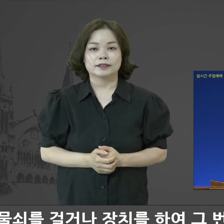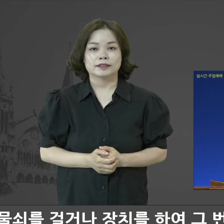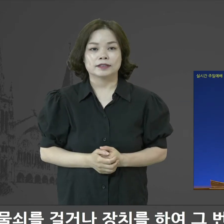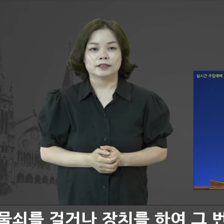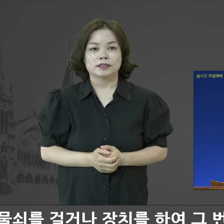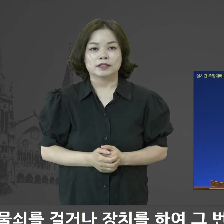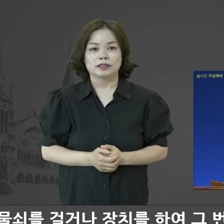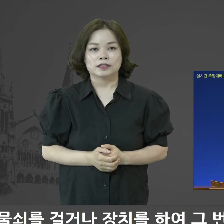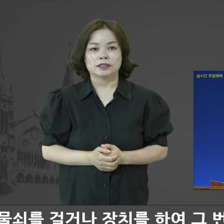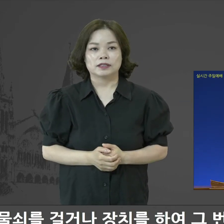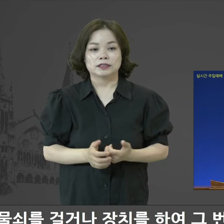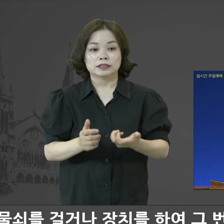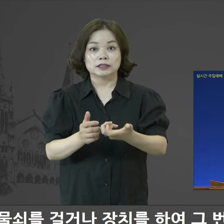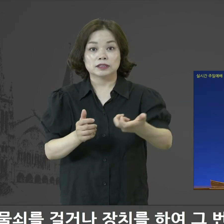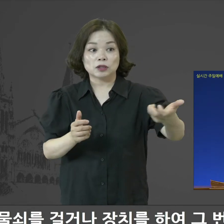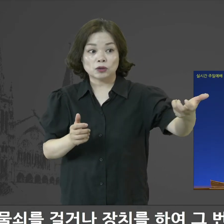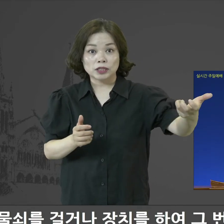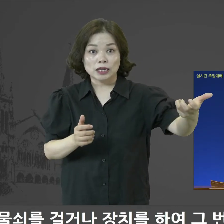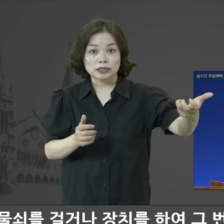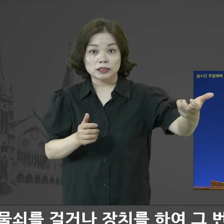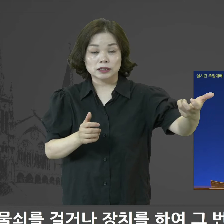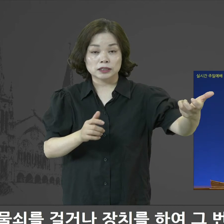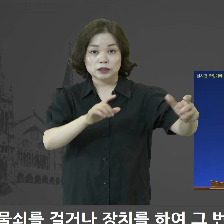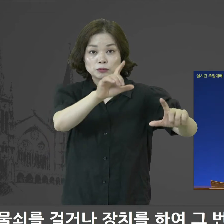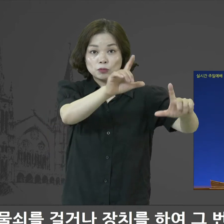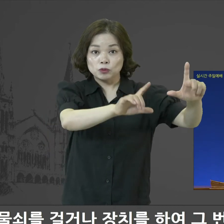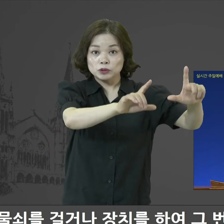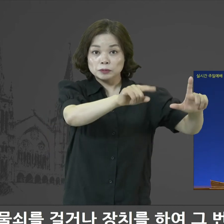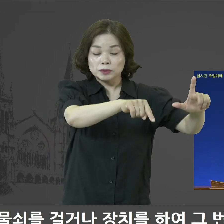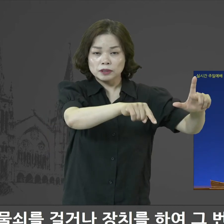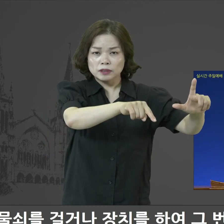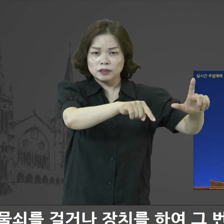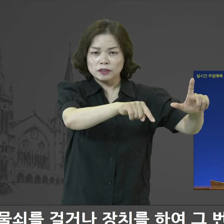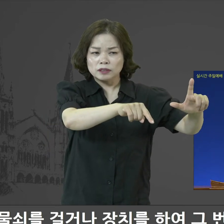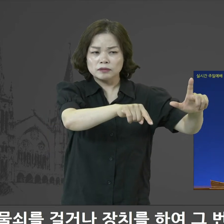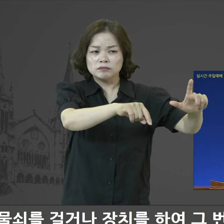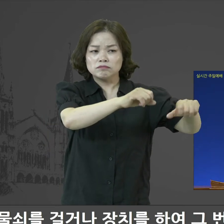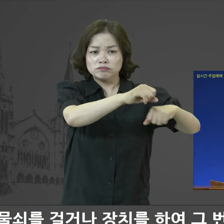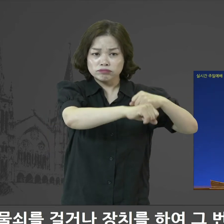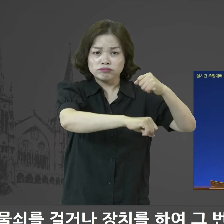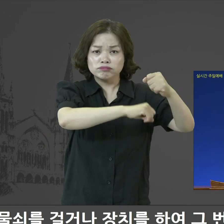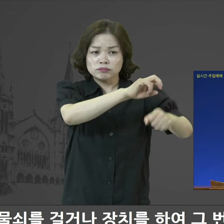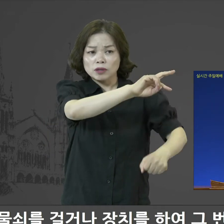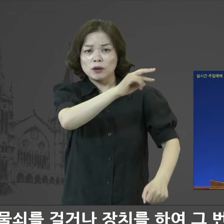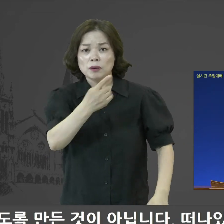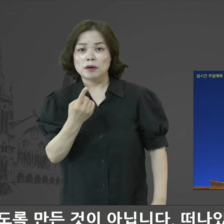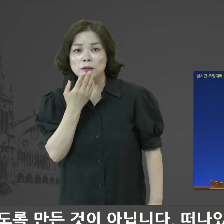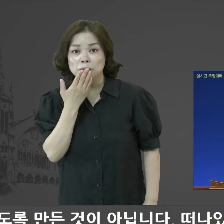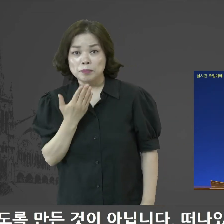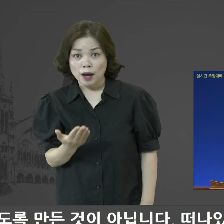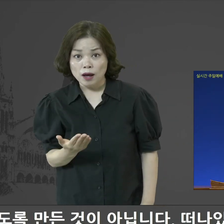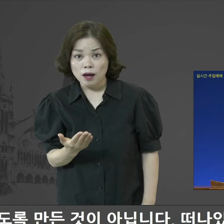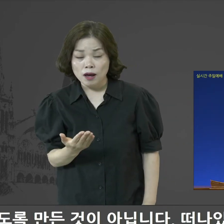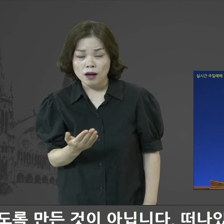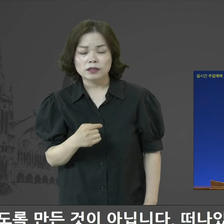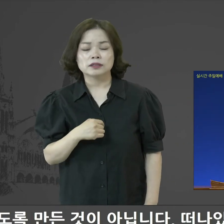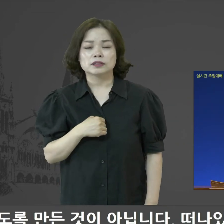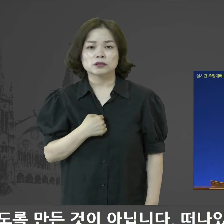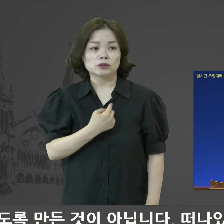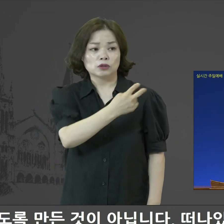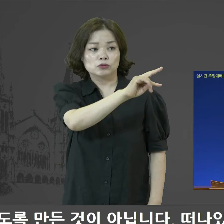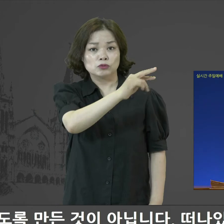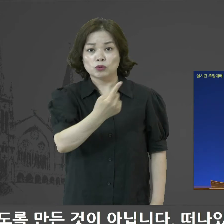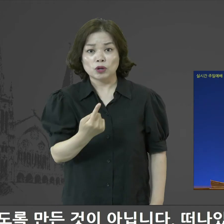여기 떠나 있는데 이 떠나 있는 모습은 얼마든지 돌아갈 수 있는데 스스로